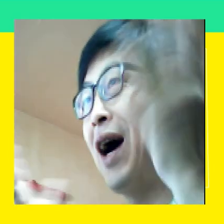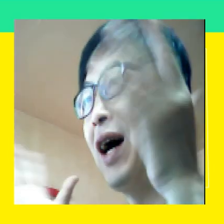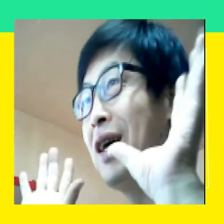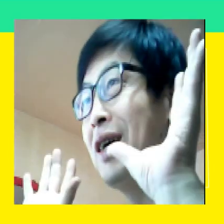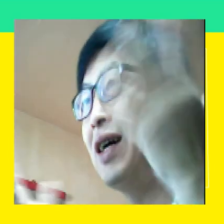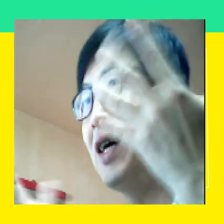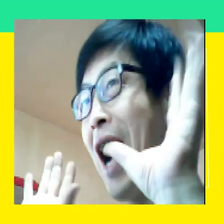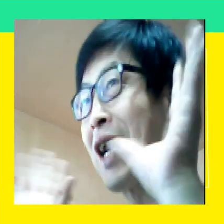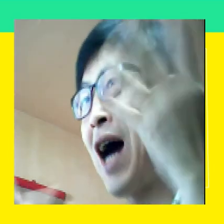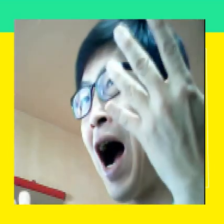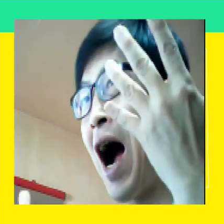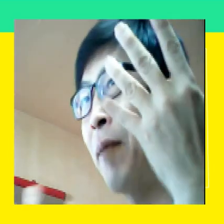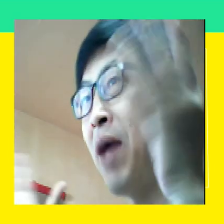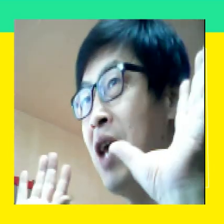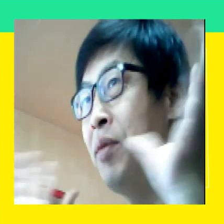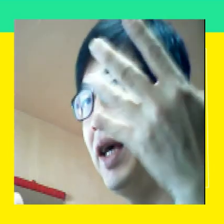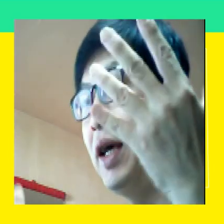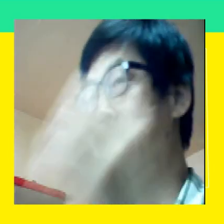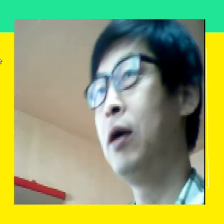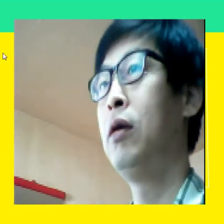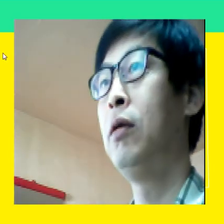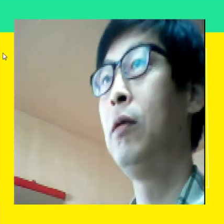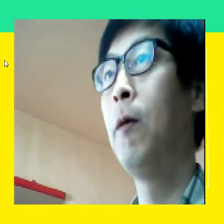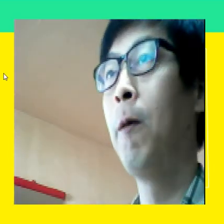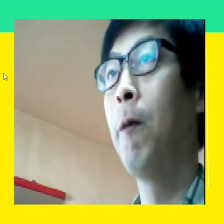아가 베이비